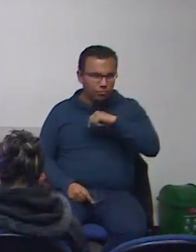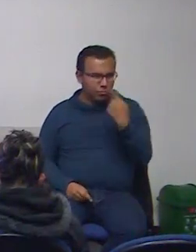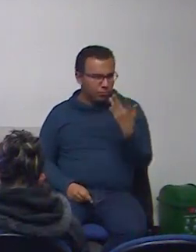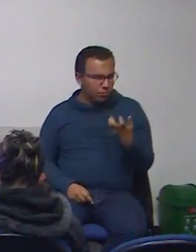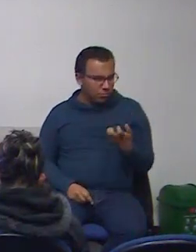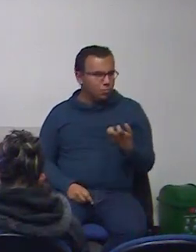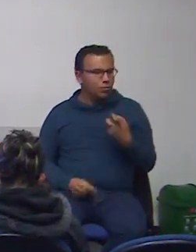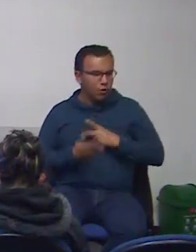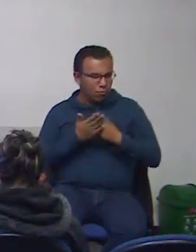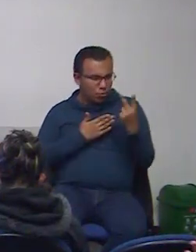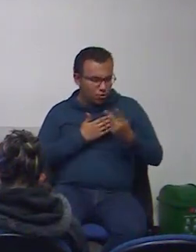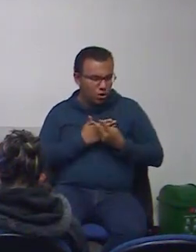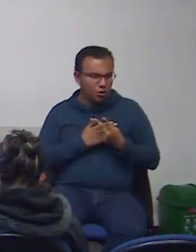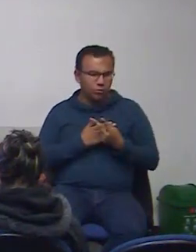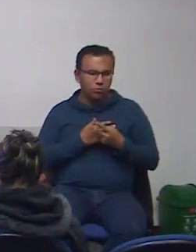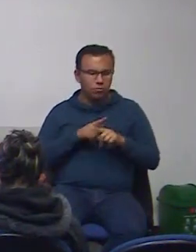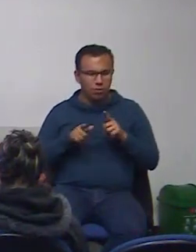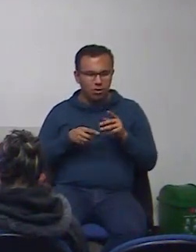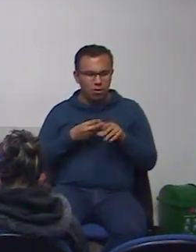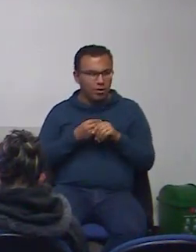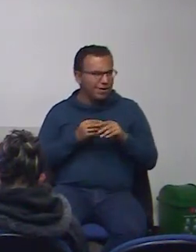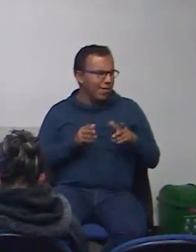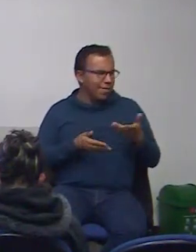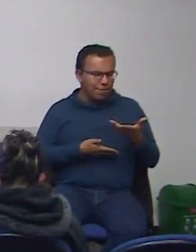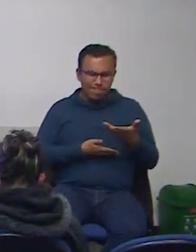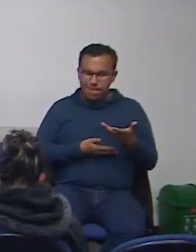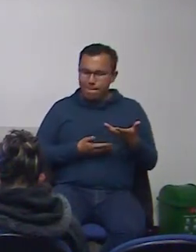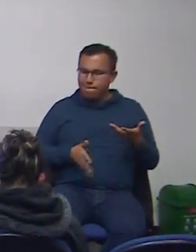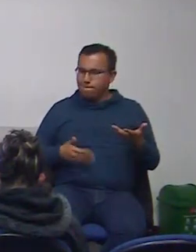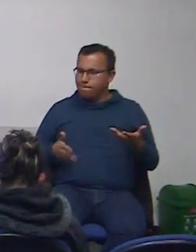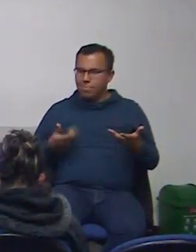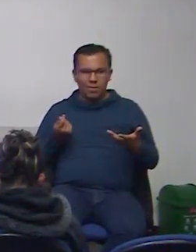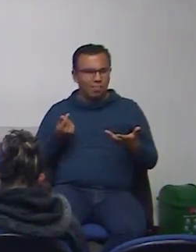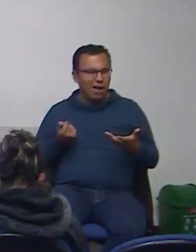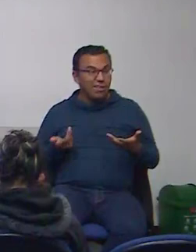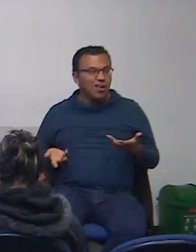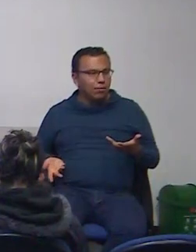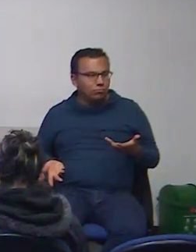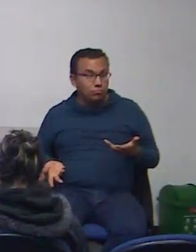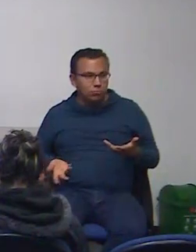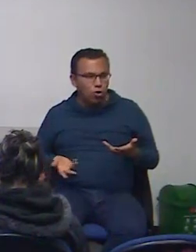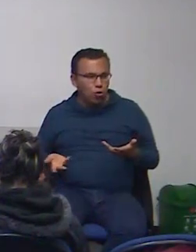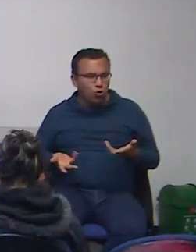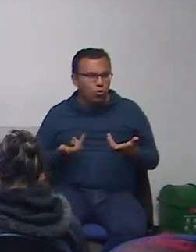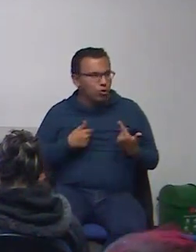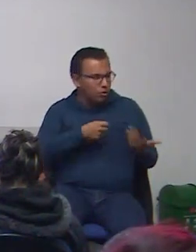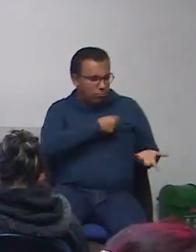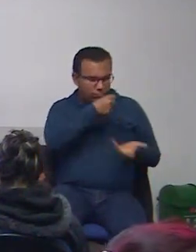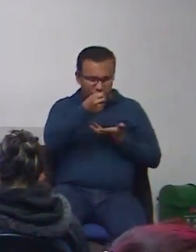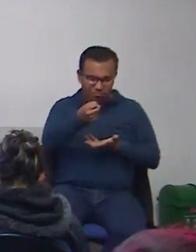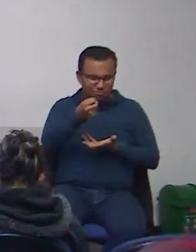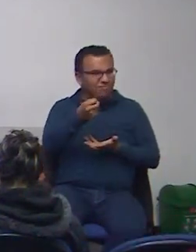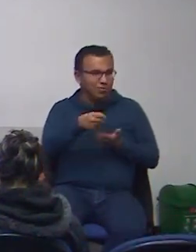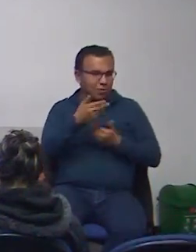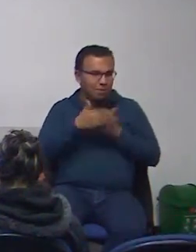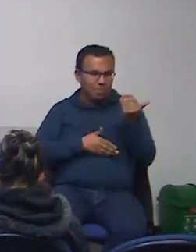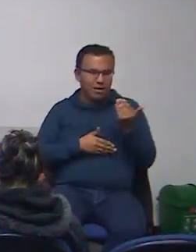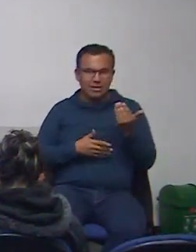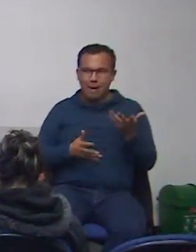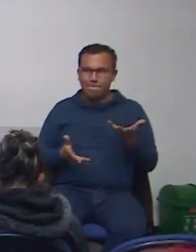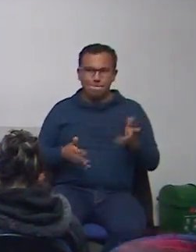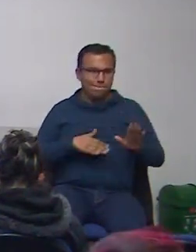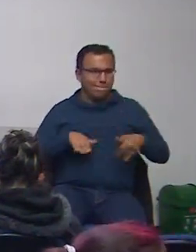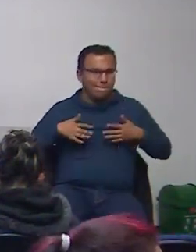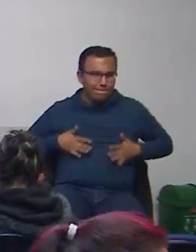queremos generar proyectos y muchas veces no sabemos de Dónde conseguir el recurso Cómo financiarlo sobre todo comenzando